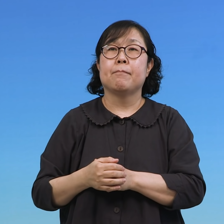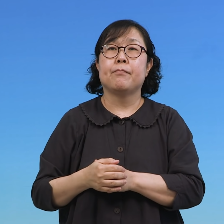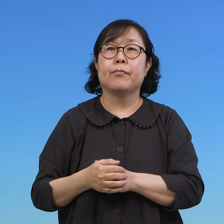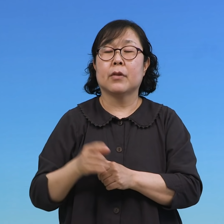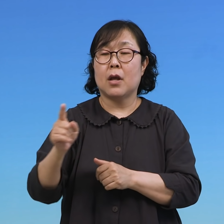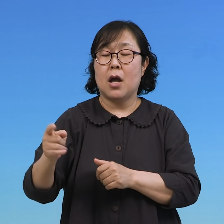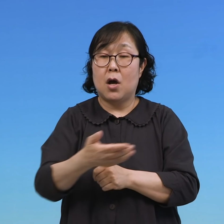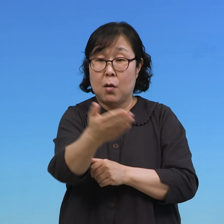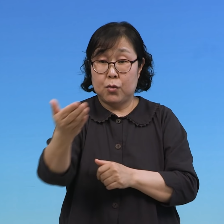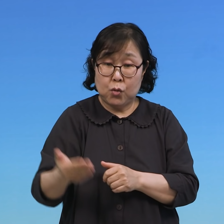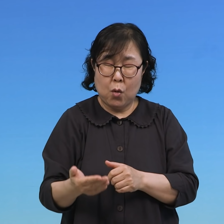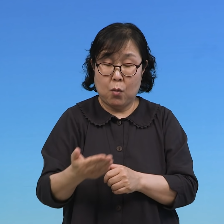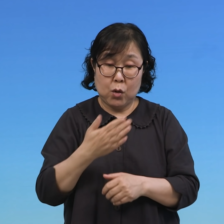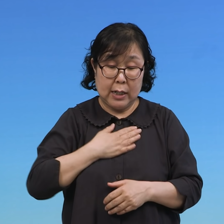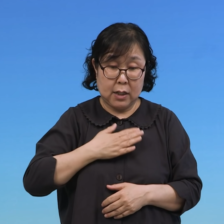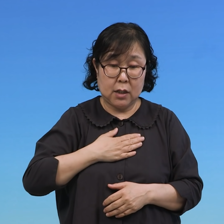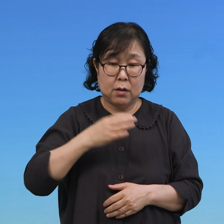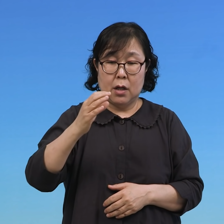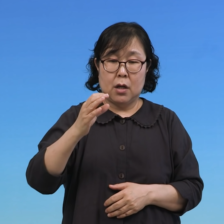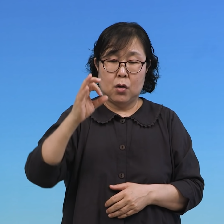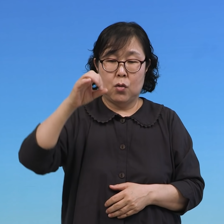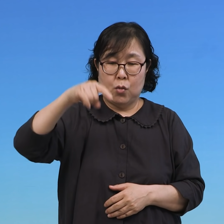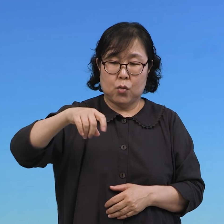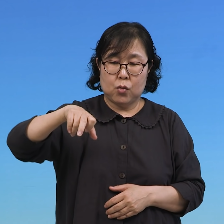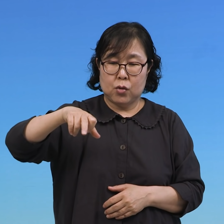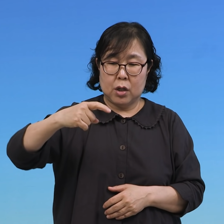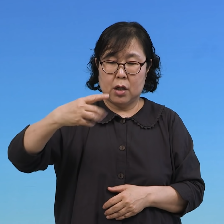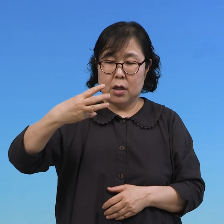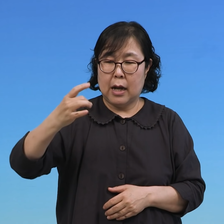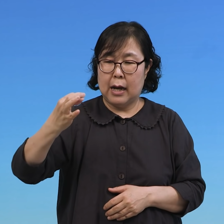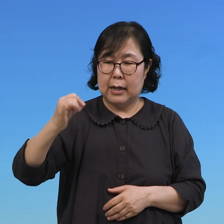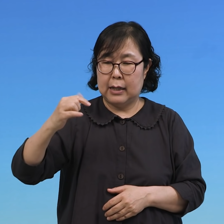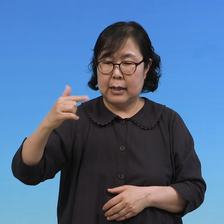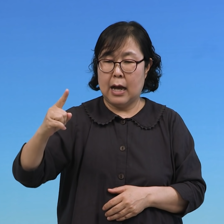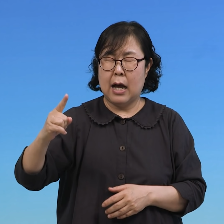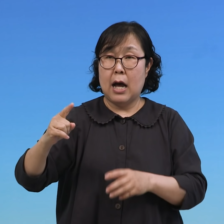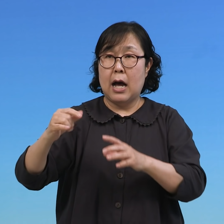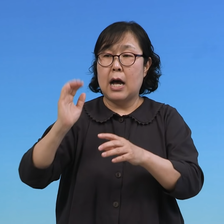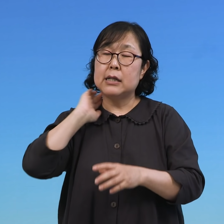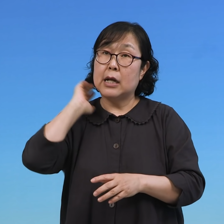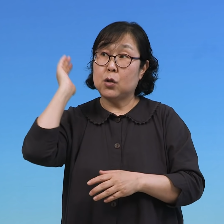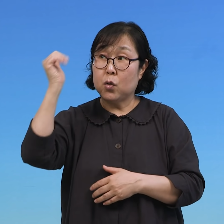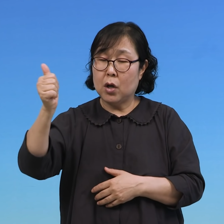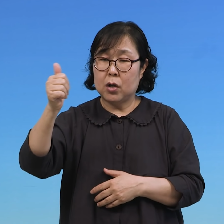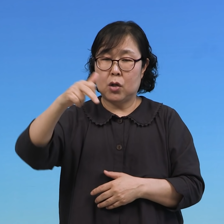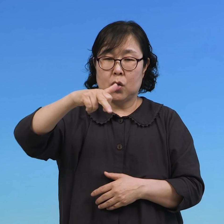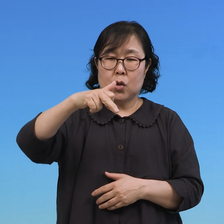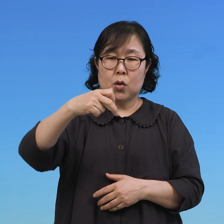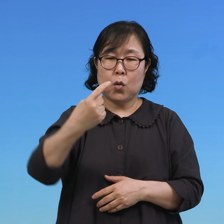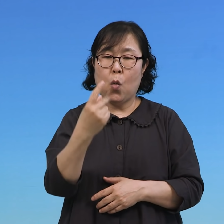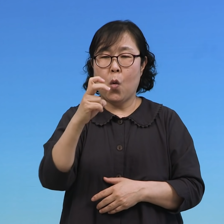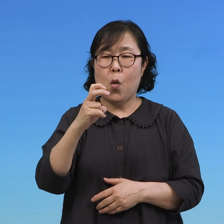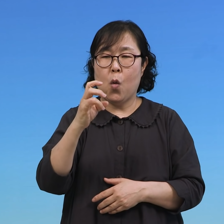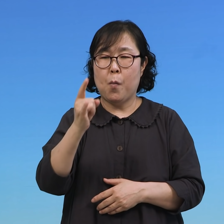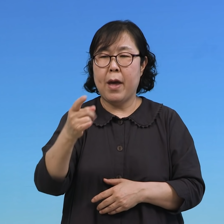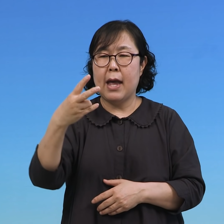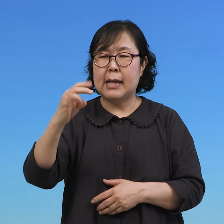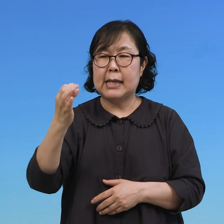뉴스가 나오는데, 여러분 다 아시겠지만 이 우크라이나 대통령은 코미디언 출신의